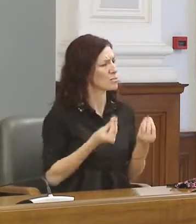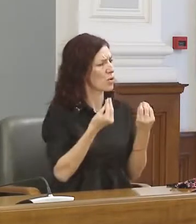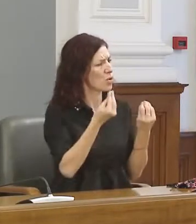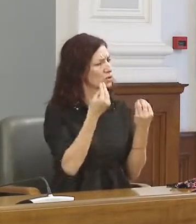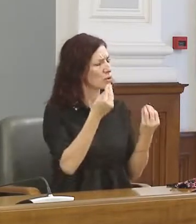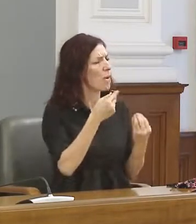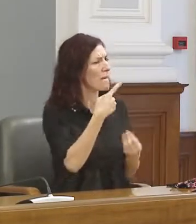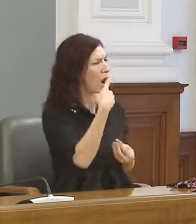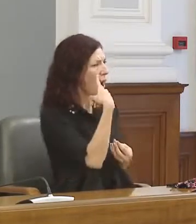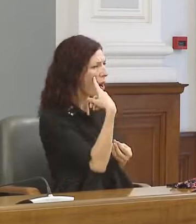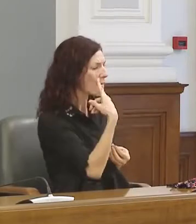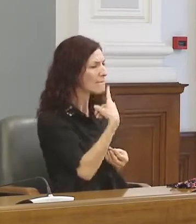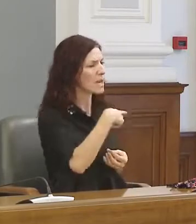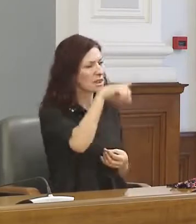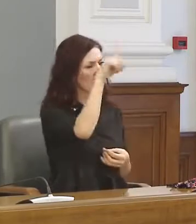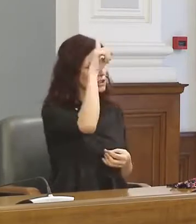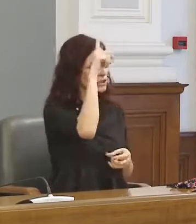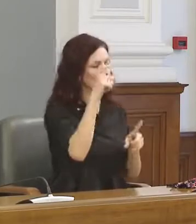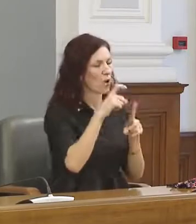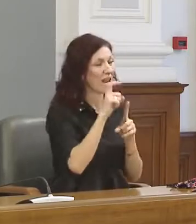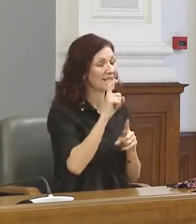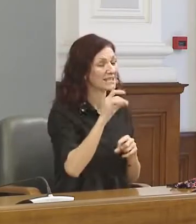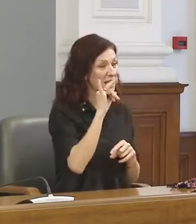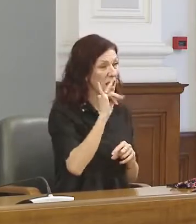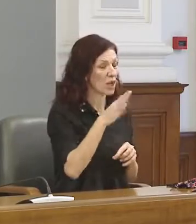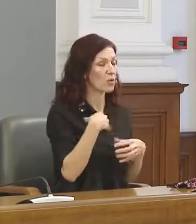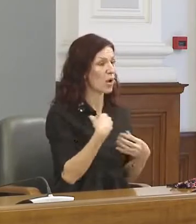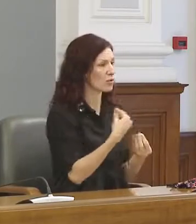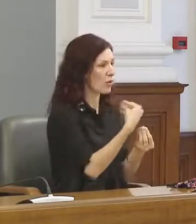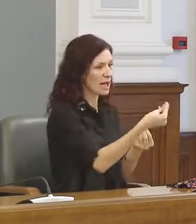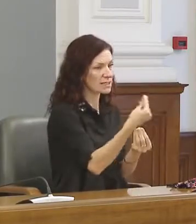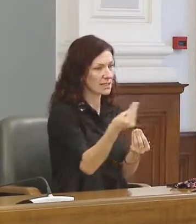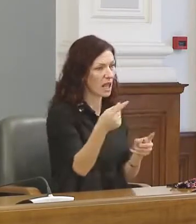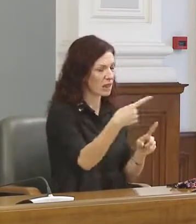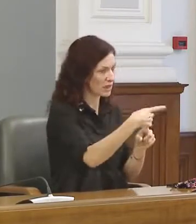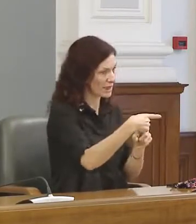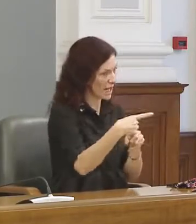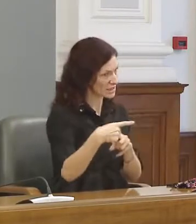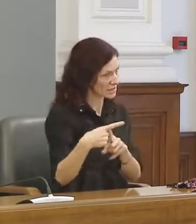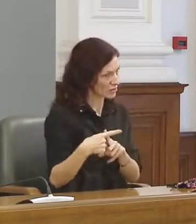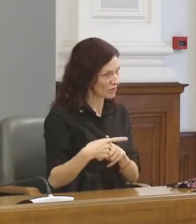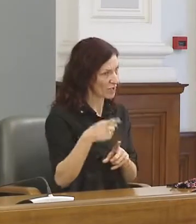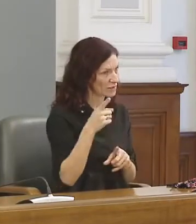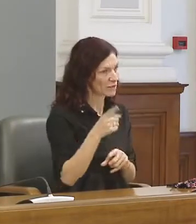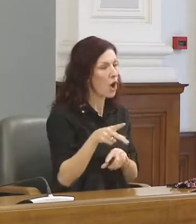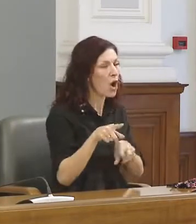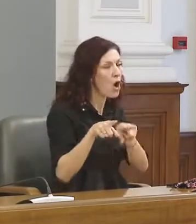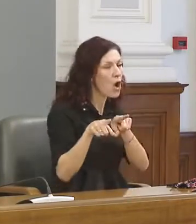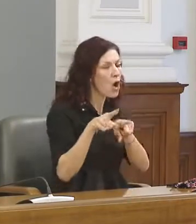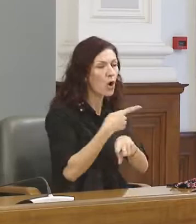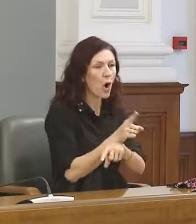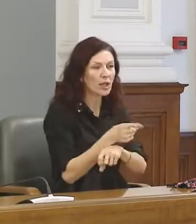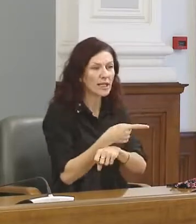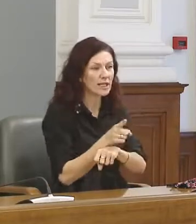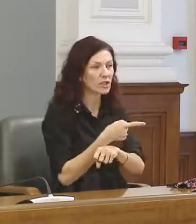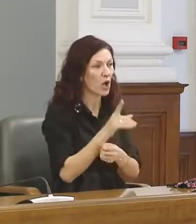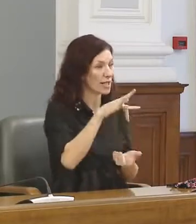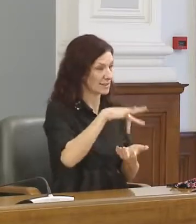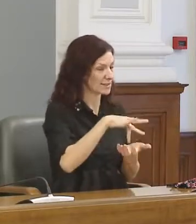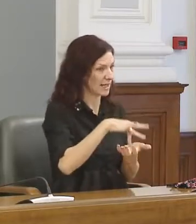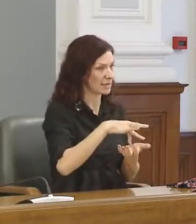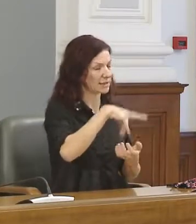на столичното РЗИ, което е снабдило с такива тестове, така наречения координационен център в